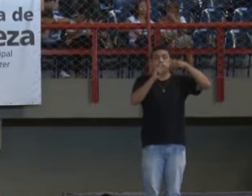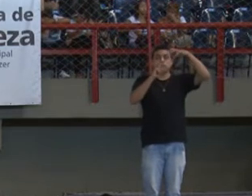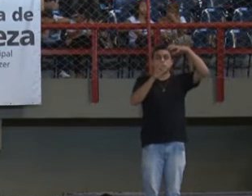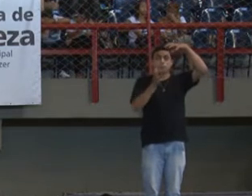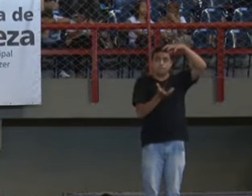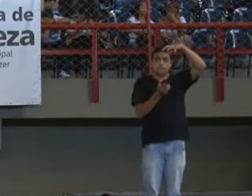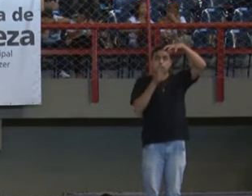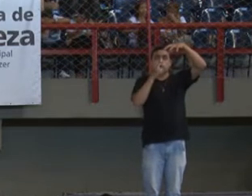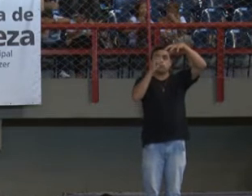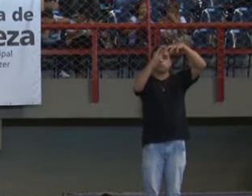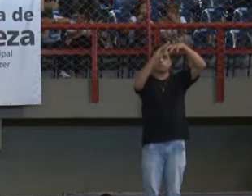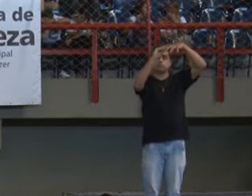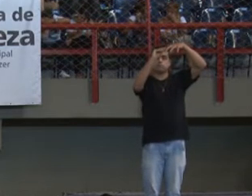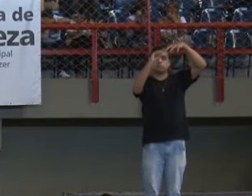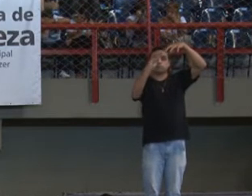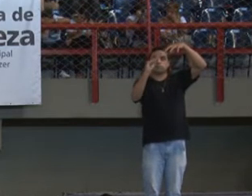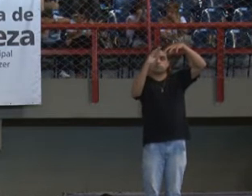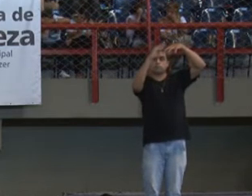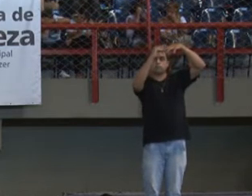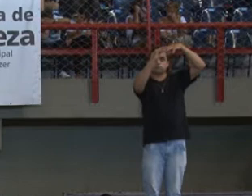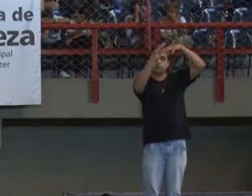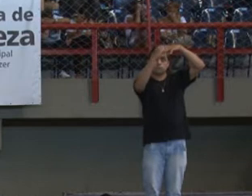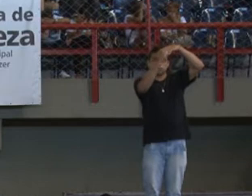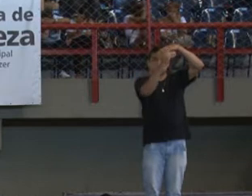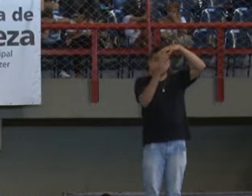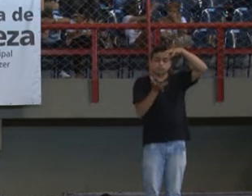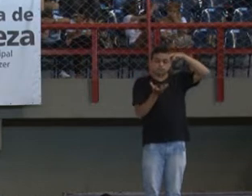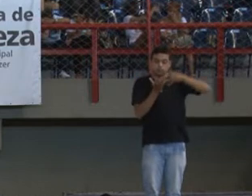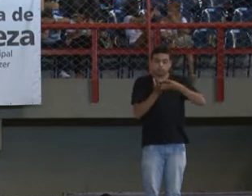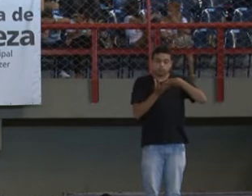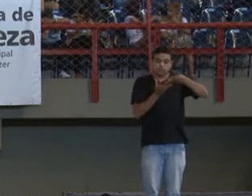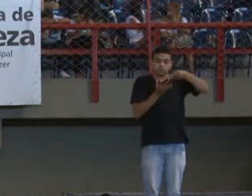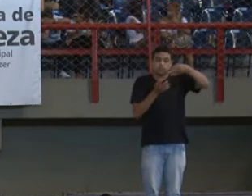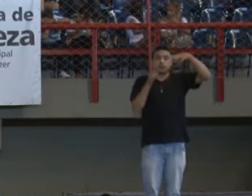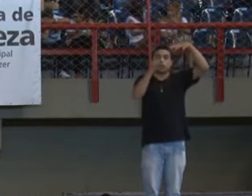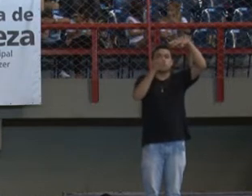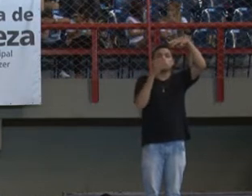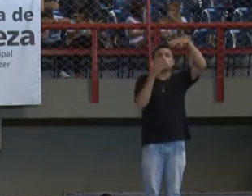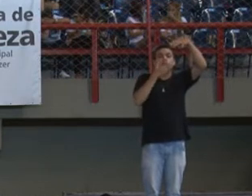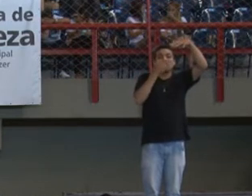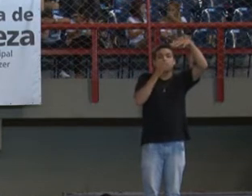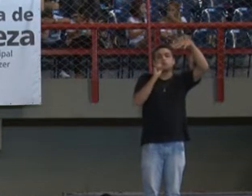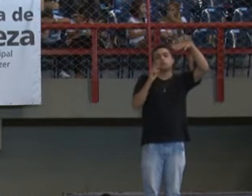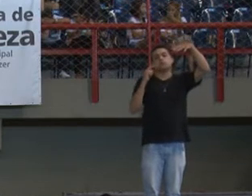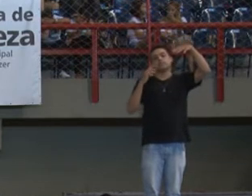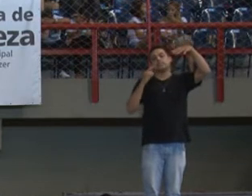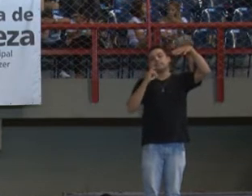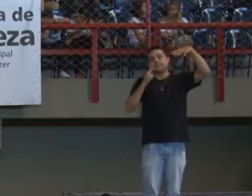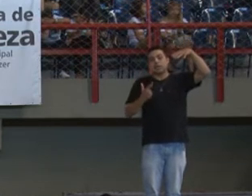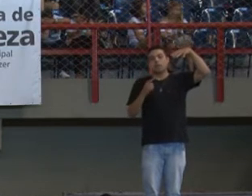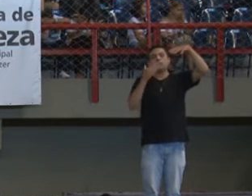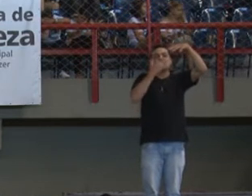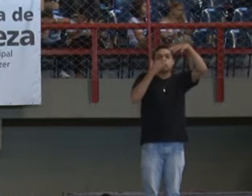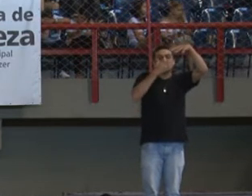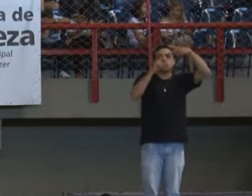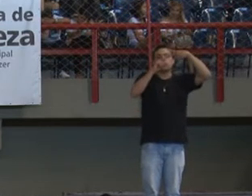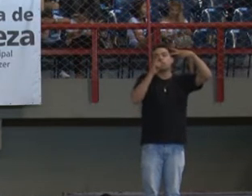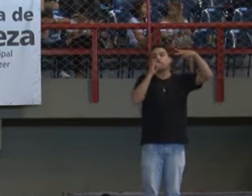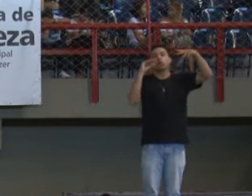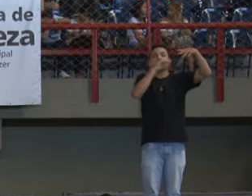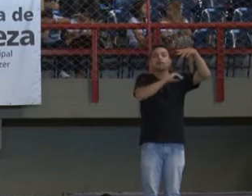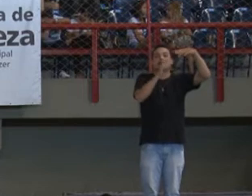se derretendo? Estão. As calotas polares, a água é doce ou salgada? Doce. É fria ou é